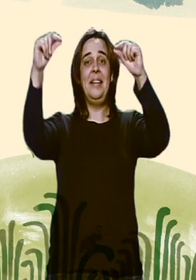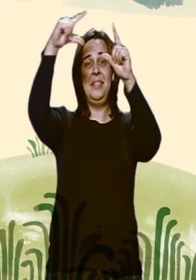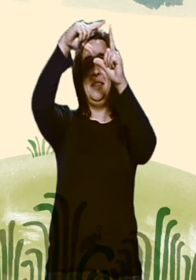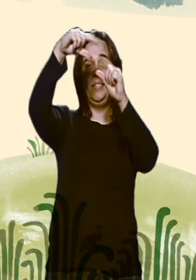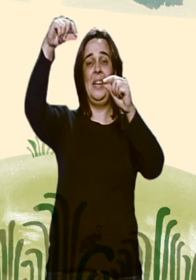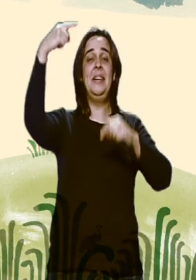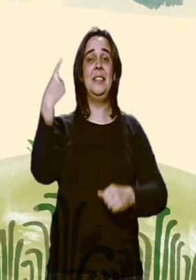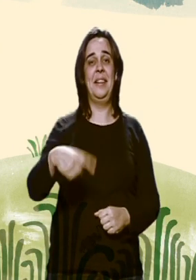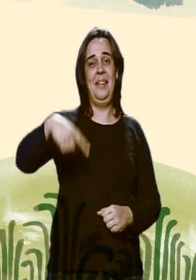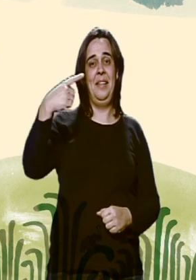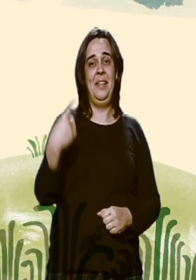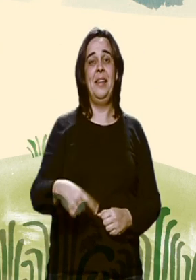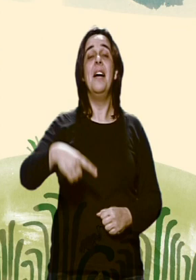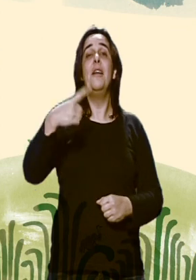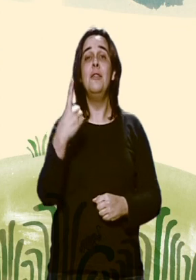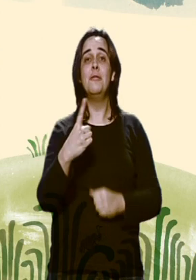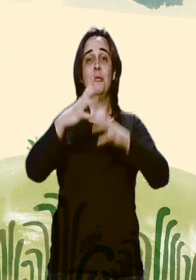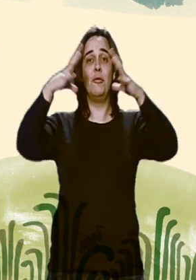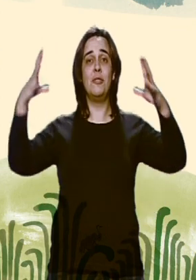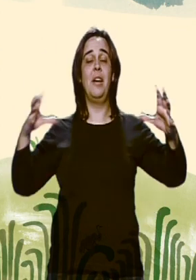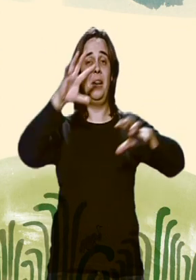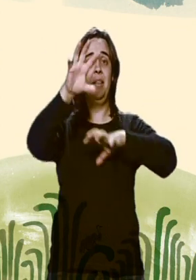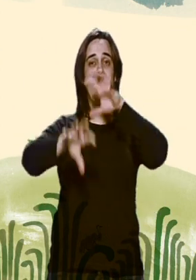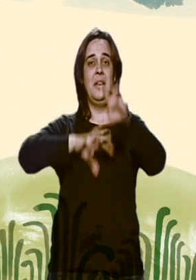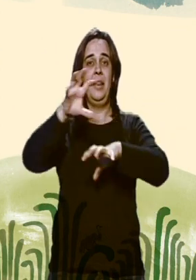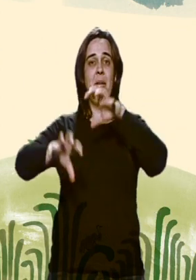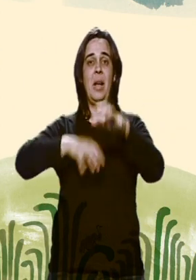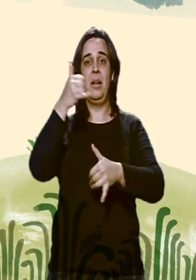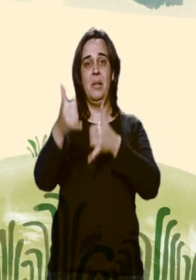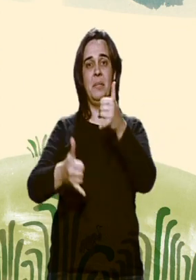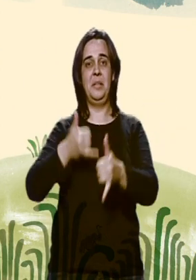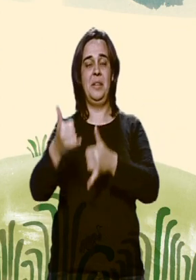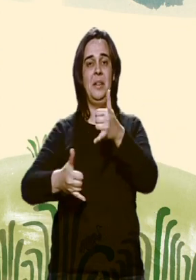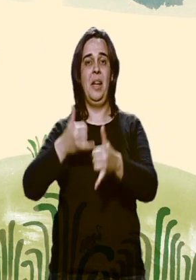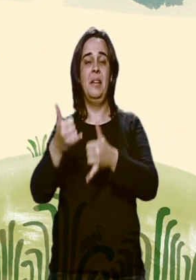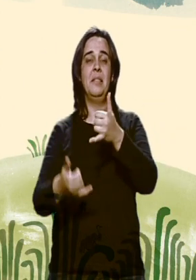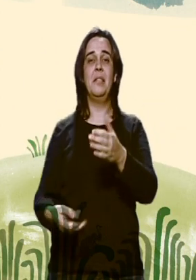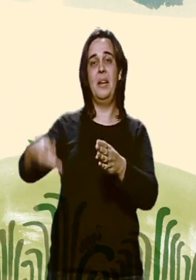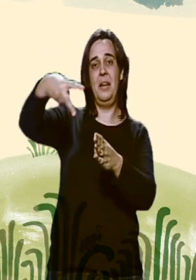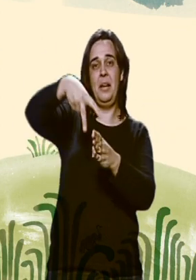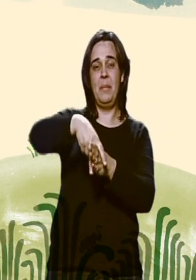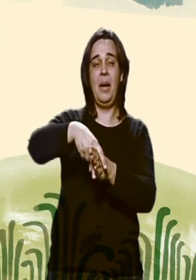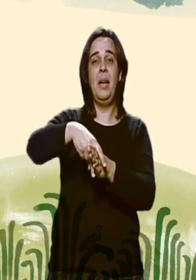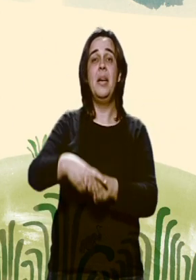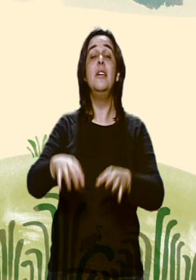canals estels que hi ha. És un gros animal que en bicicleta va. És